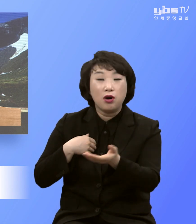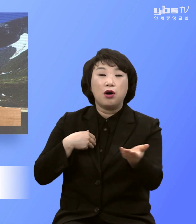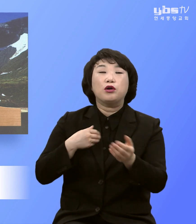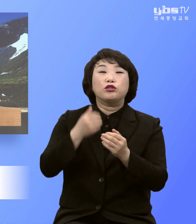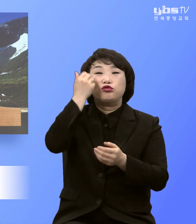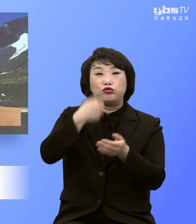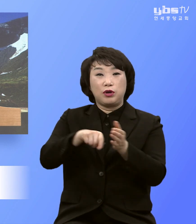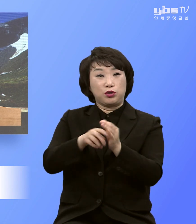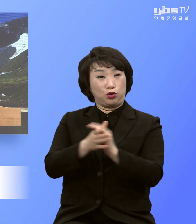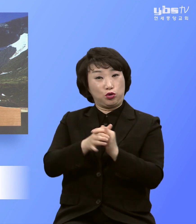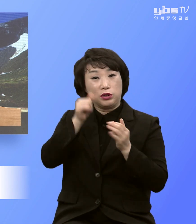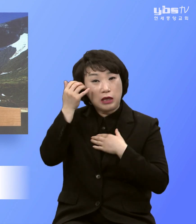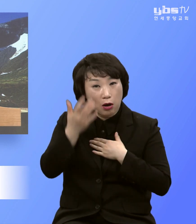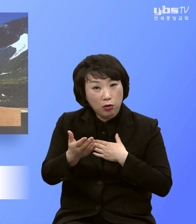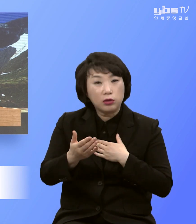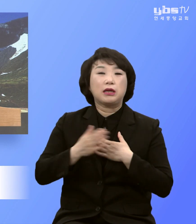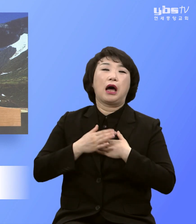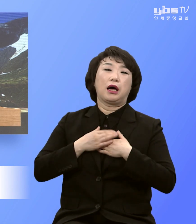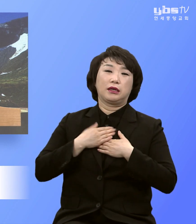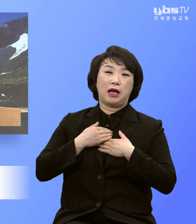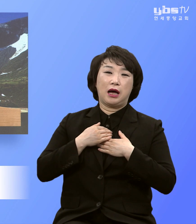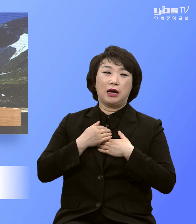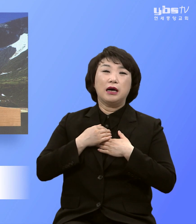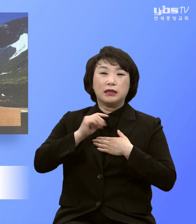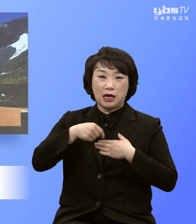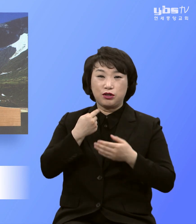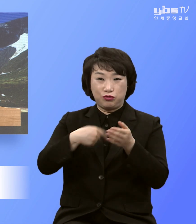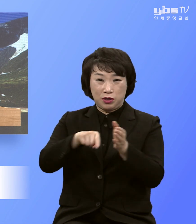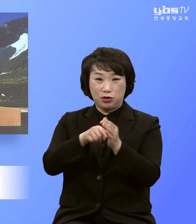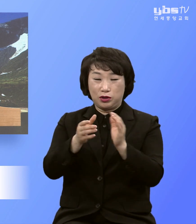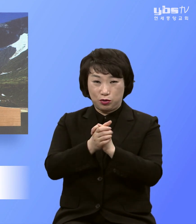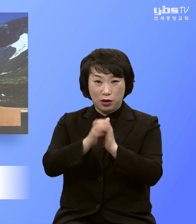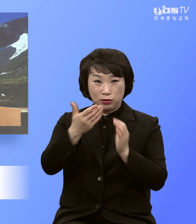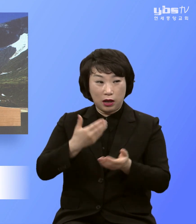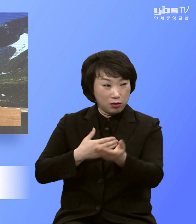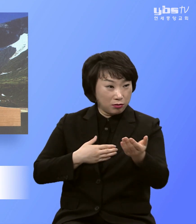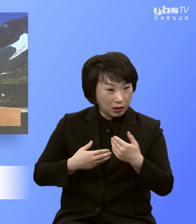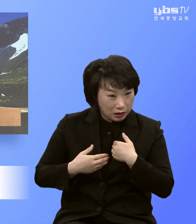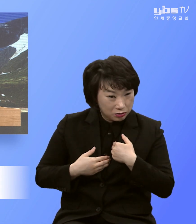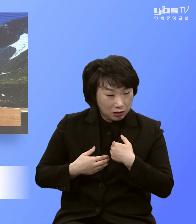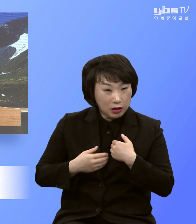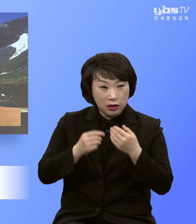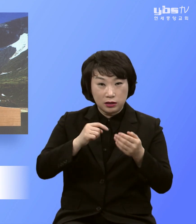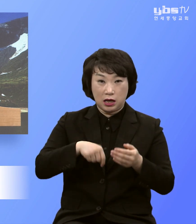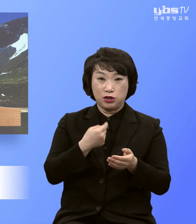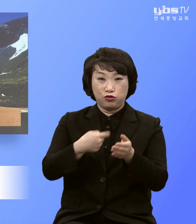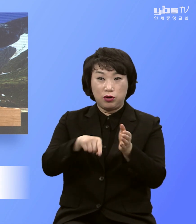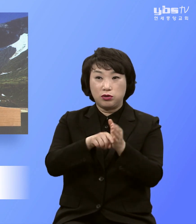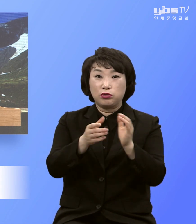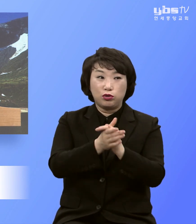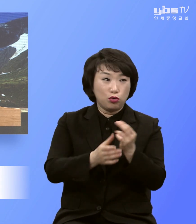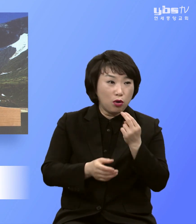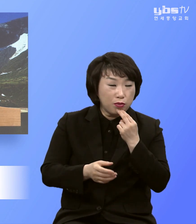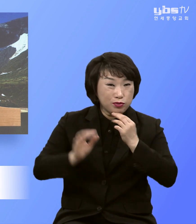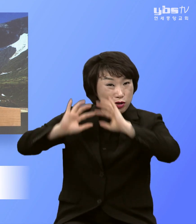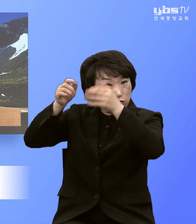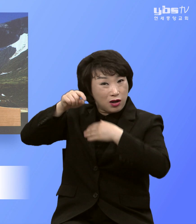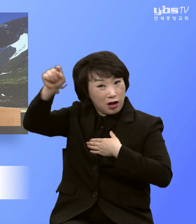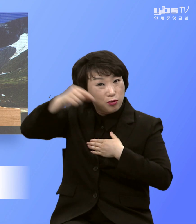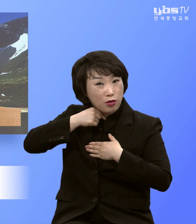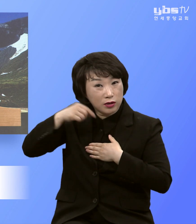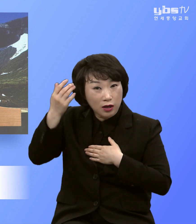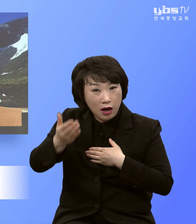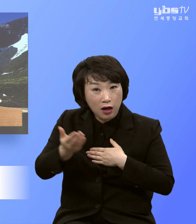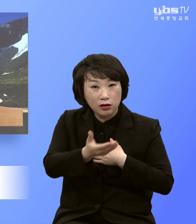누구를 위해 기도하느냐? 나를 위해 기도한다 이 말이에요. 근데 자기를 위해 기도 정도도 못하면서 천국 가기